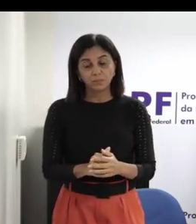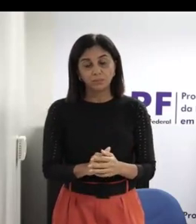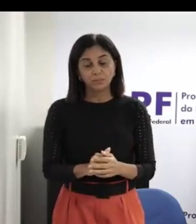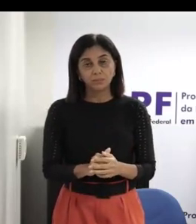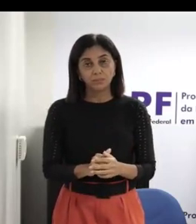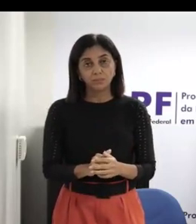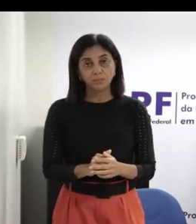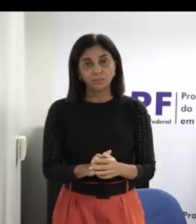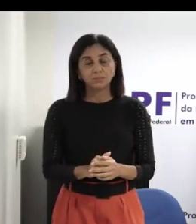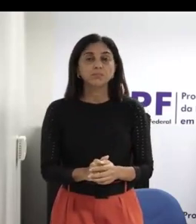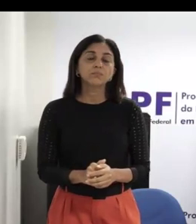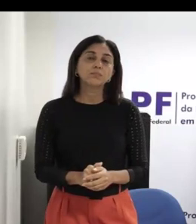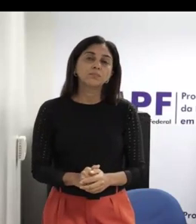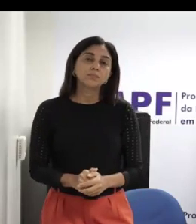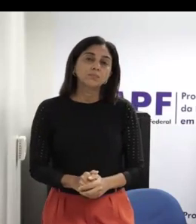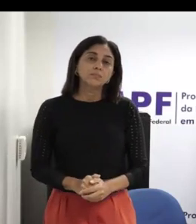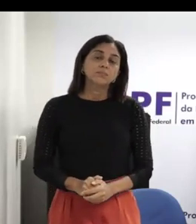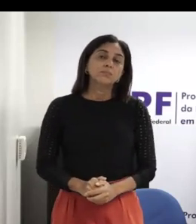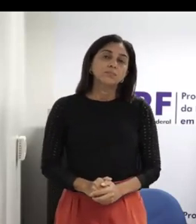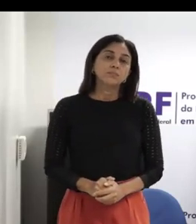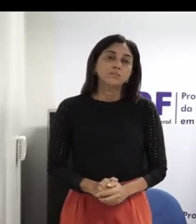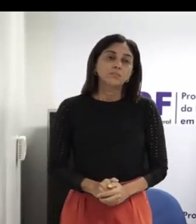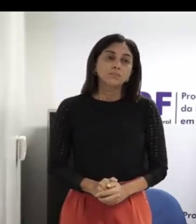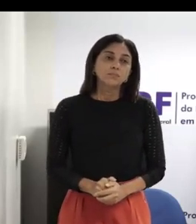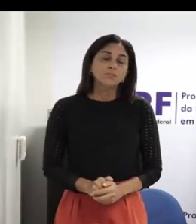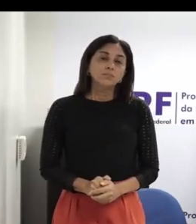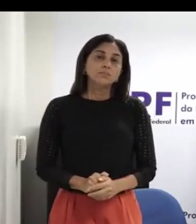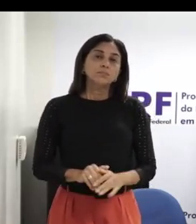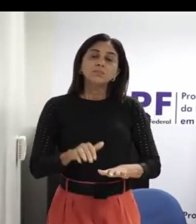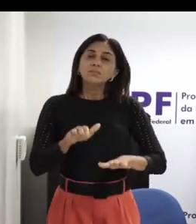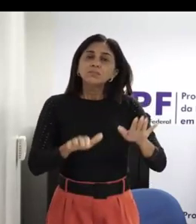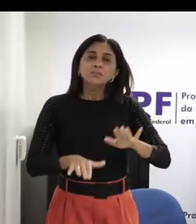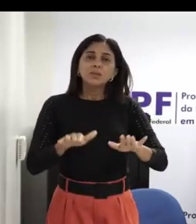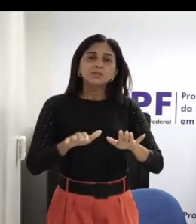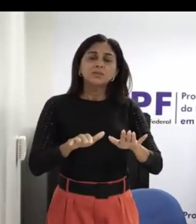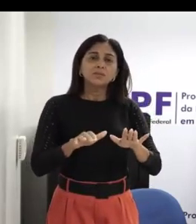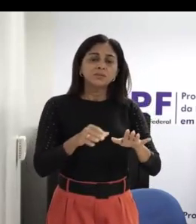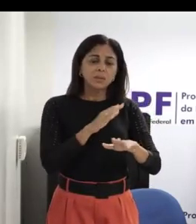prova eh que não foi possível produzir porque a situação é muito antiga